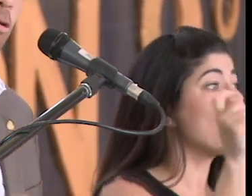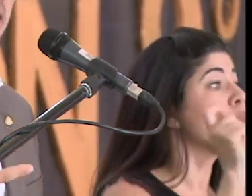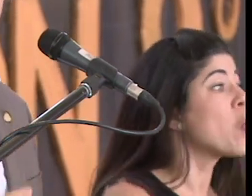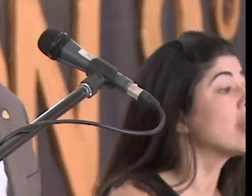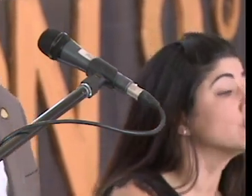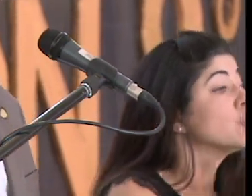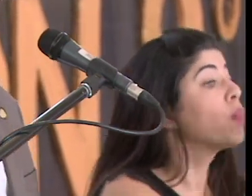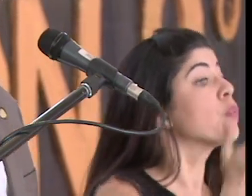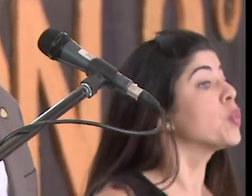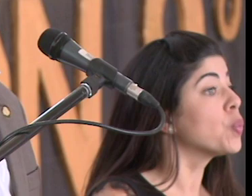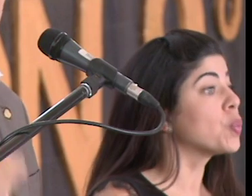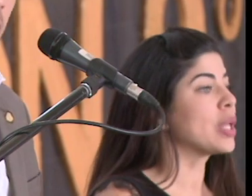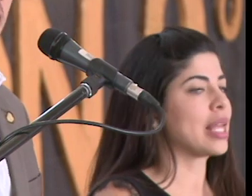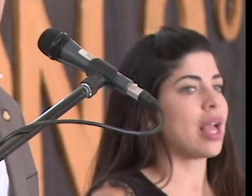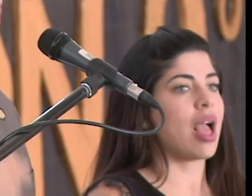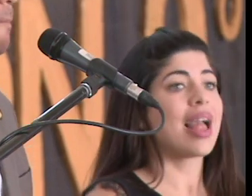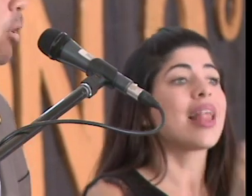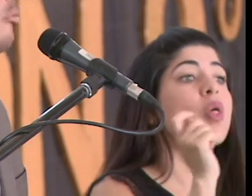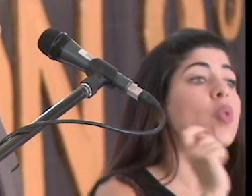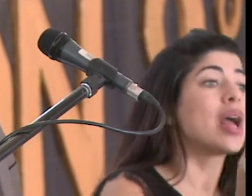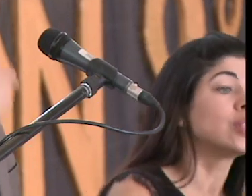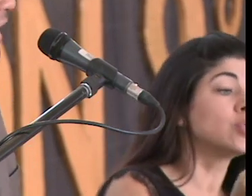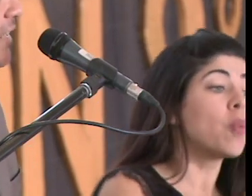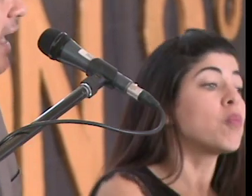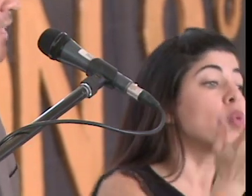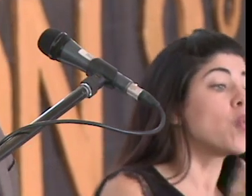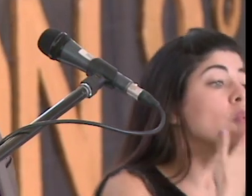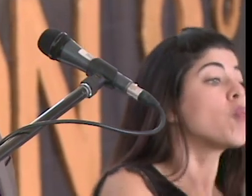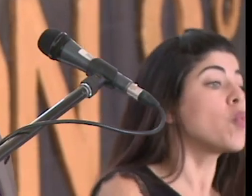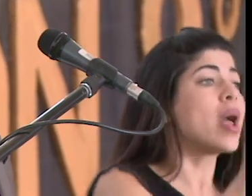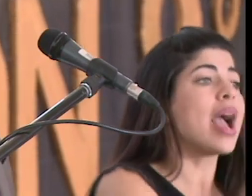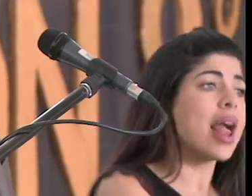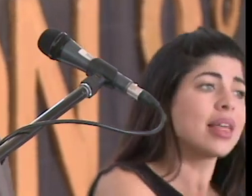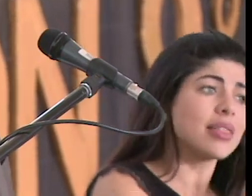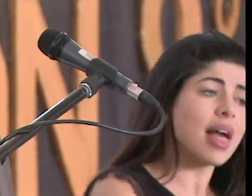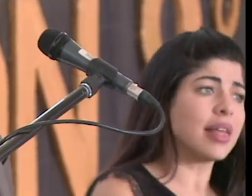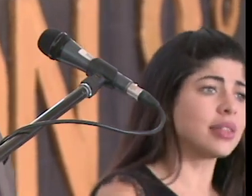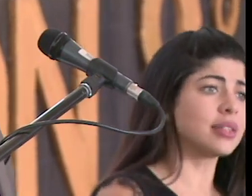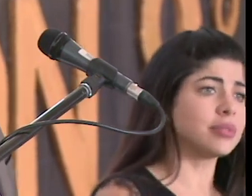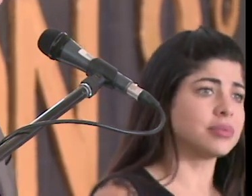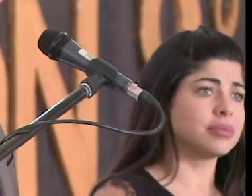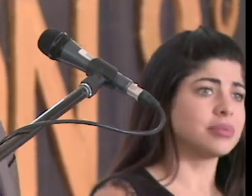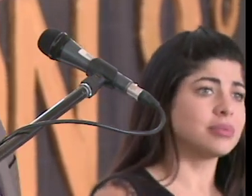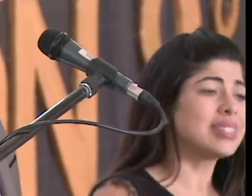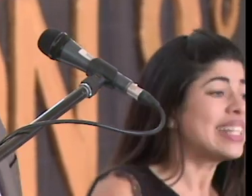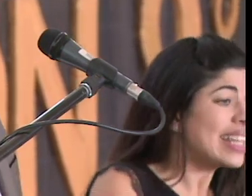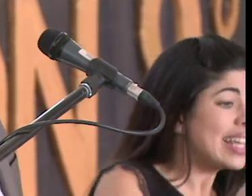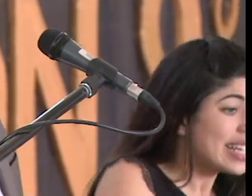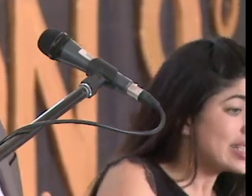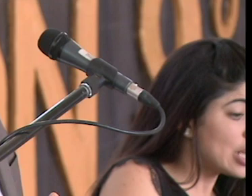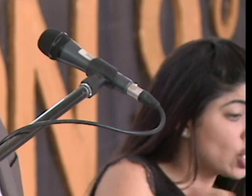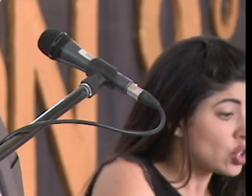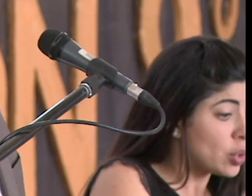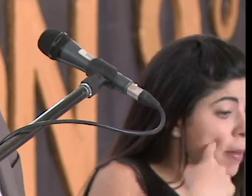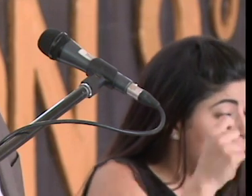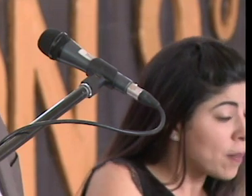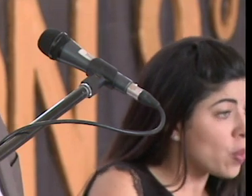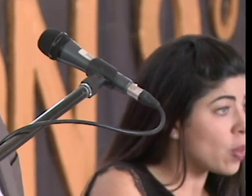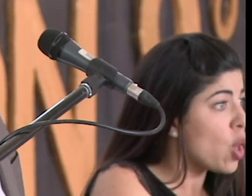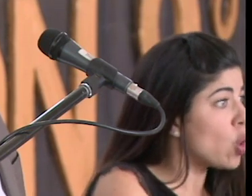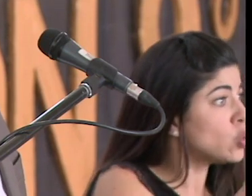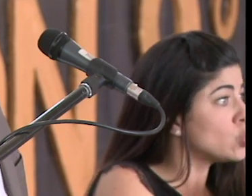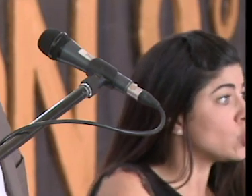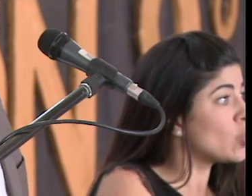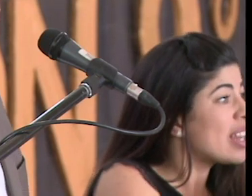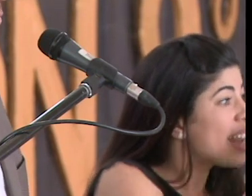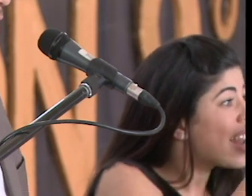educación pública, y la educación pública de calidad. ¿Qué es lo que necesitamos para construir nuestra